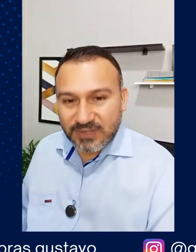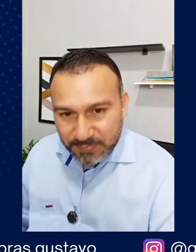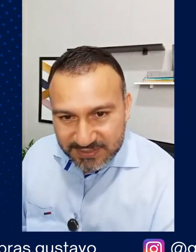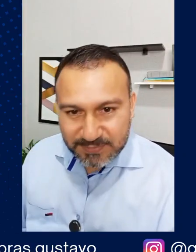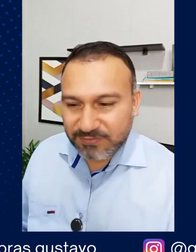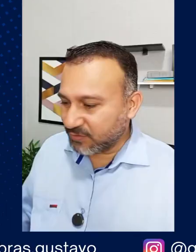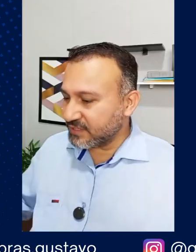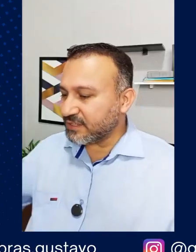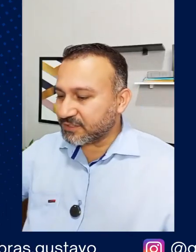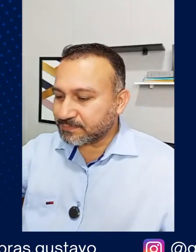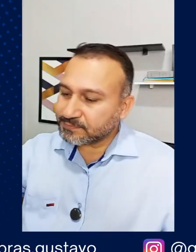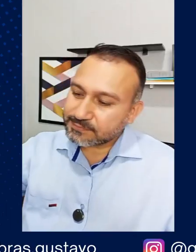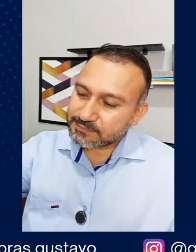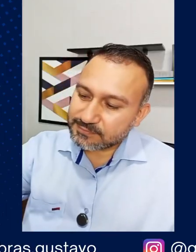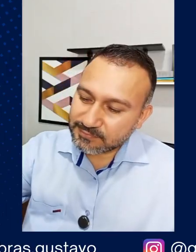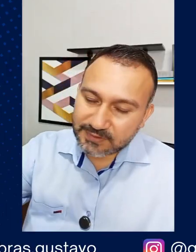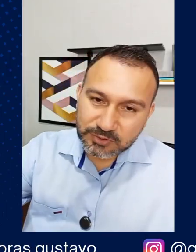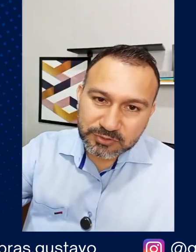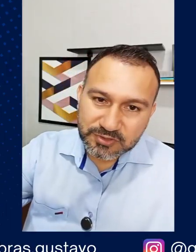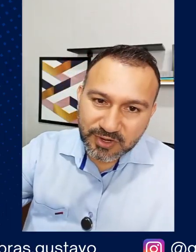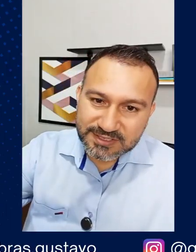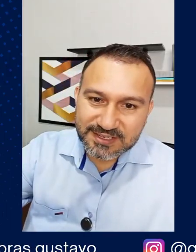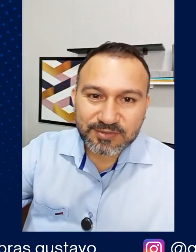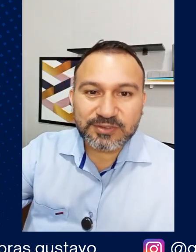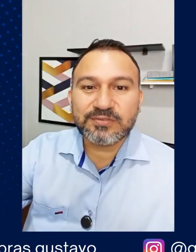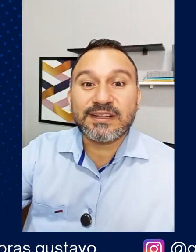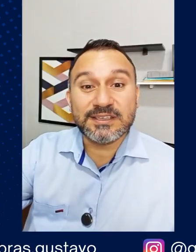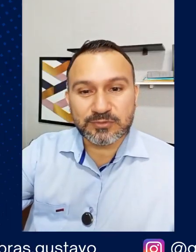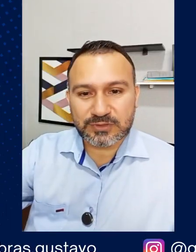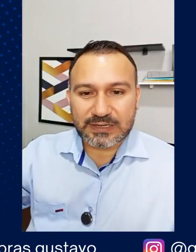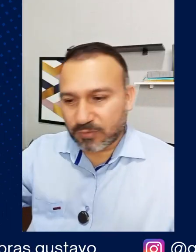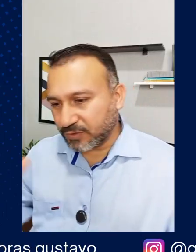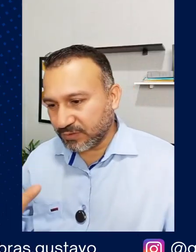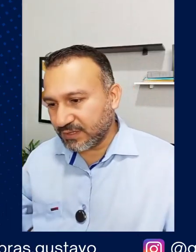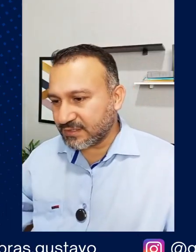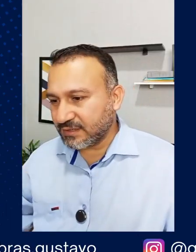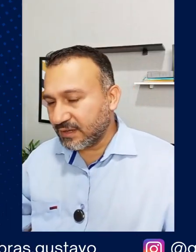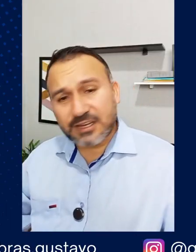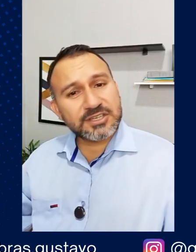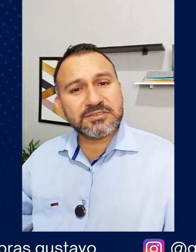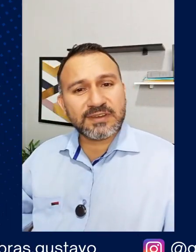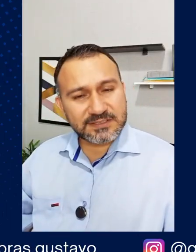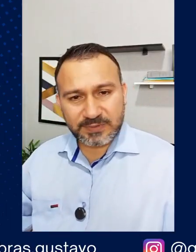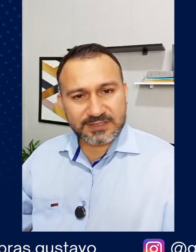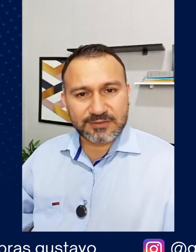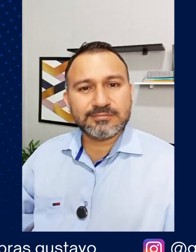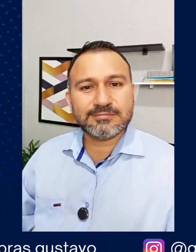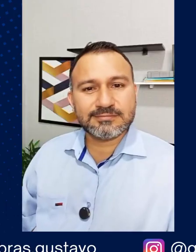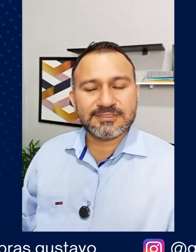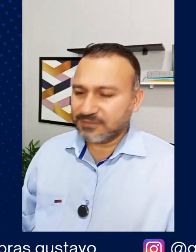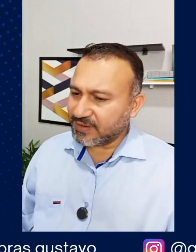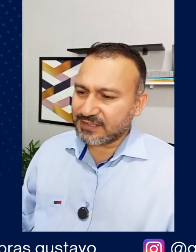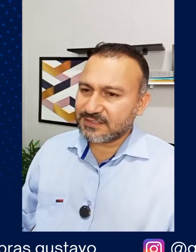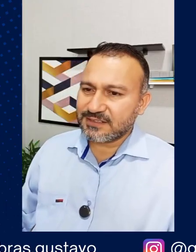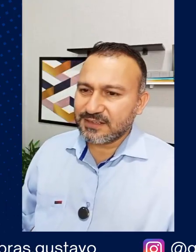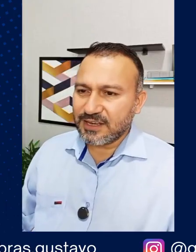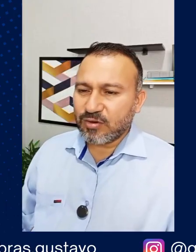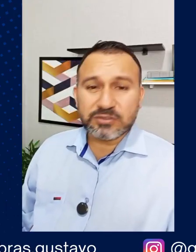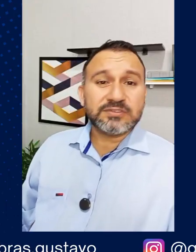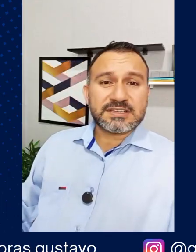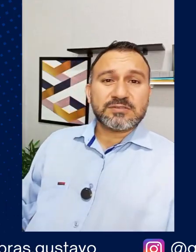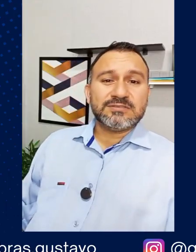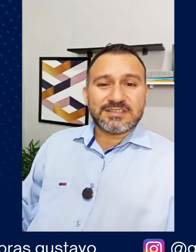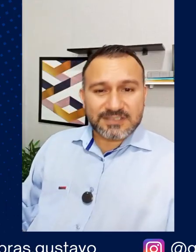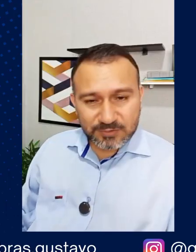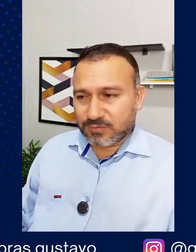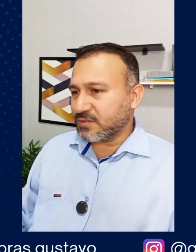uma coisa que eu percebi foi o seguinte: todos nós, quando falamos a língua portuguesa, a gente faz expressão, faz.